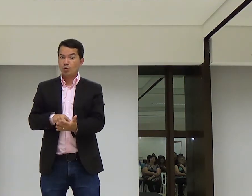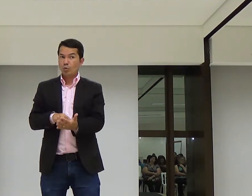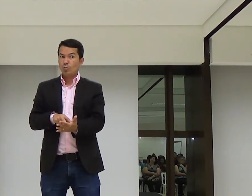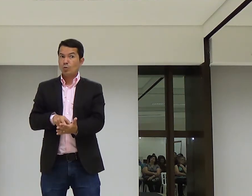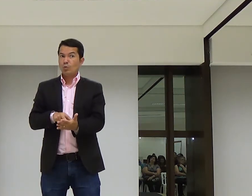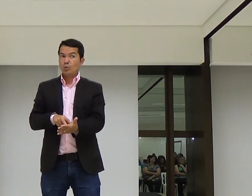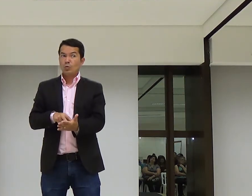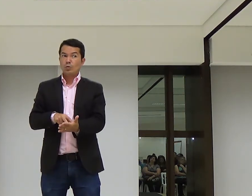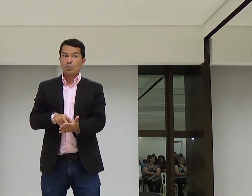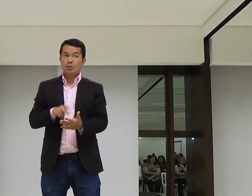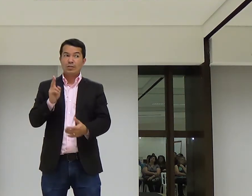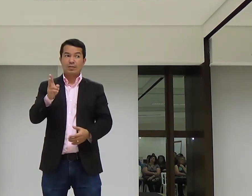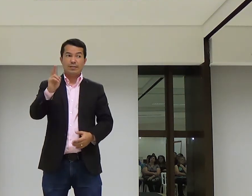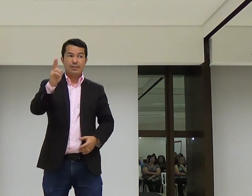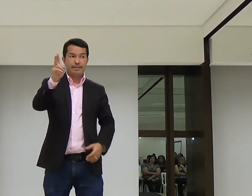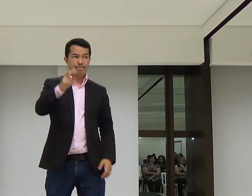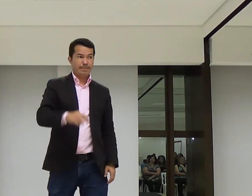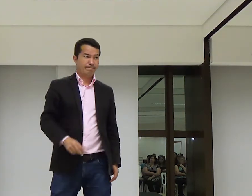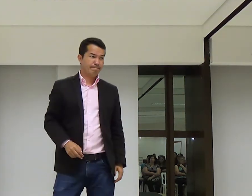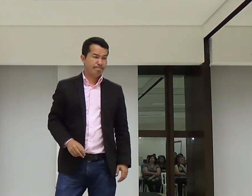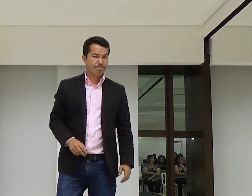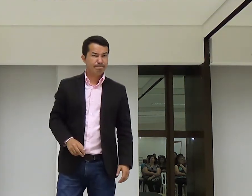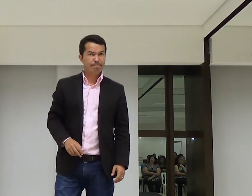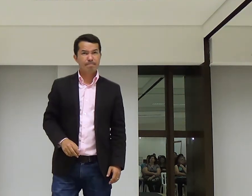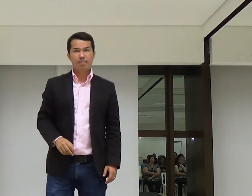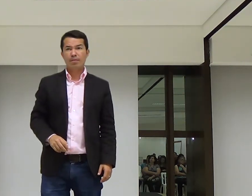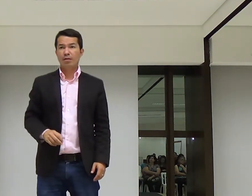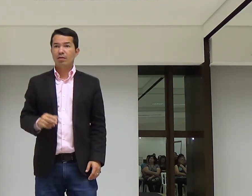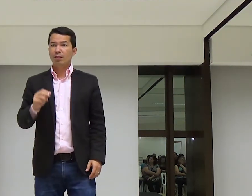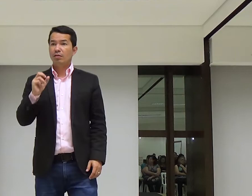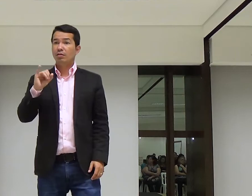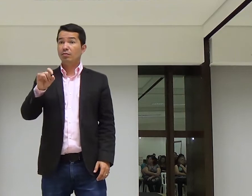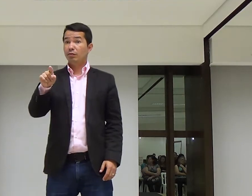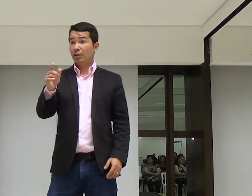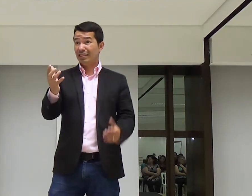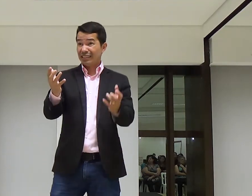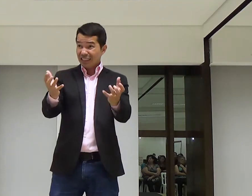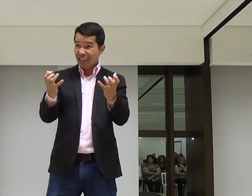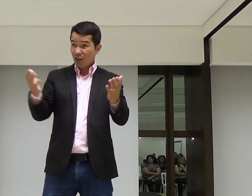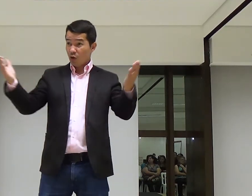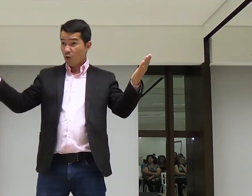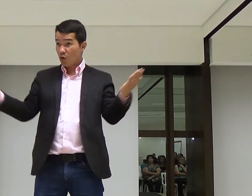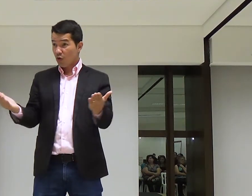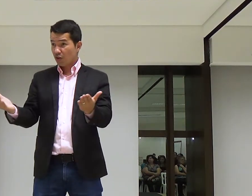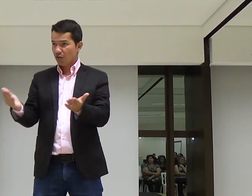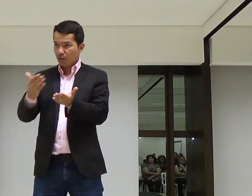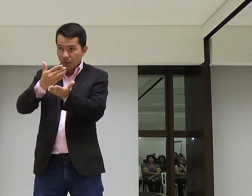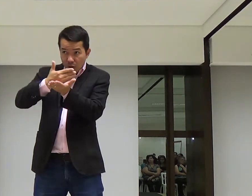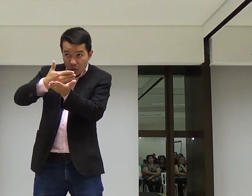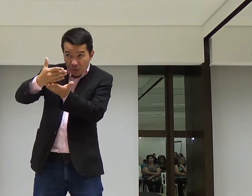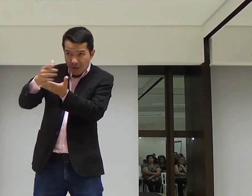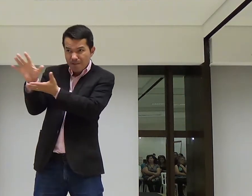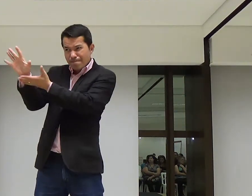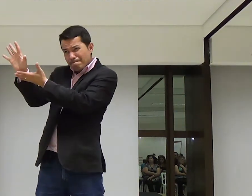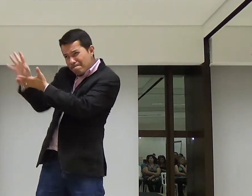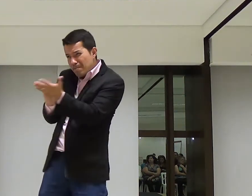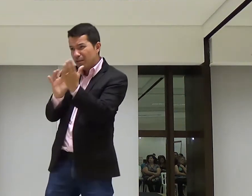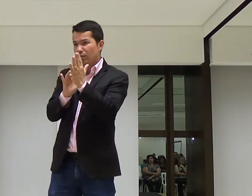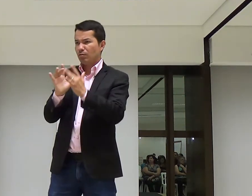sim, você estará sempre firme, você permanecerá. Hoje eu quero orar por pessoas